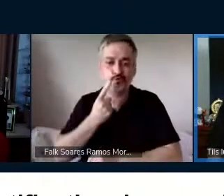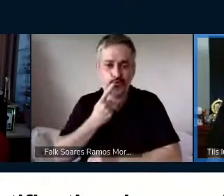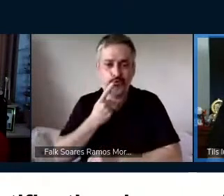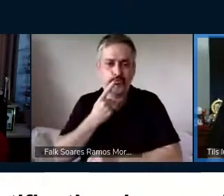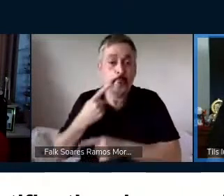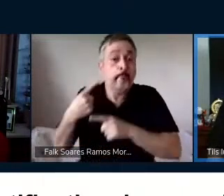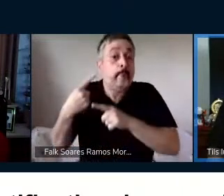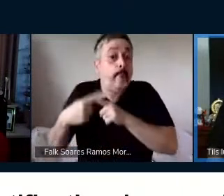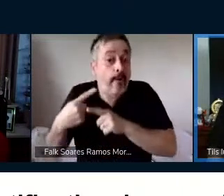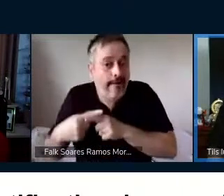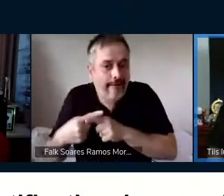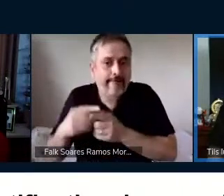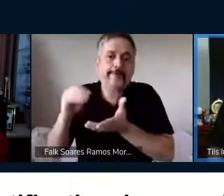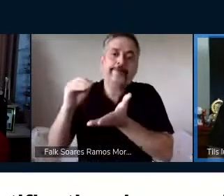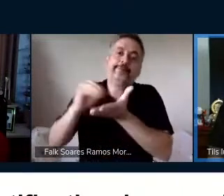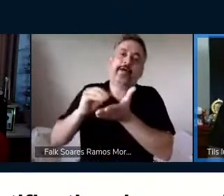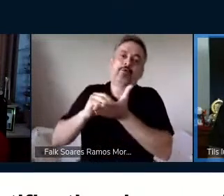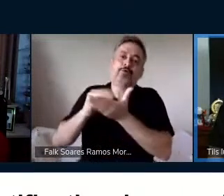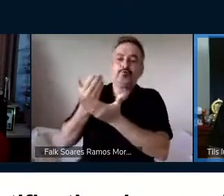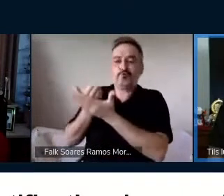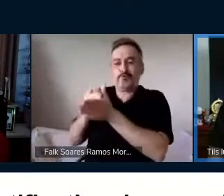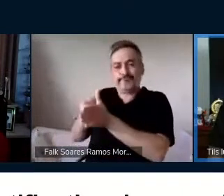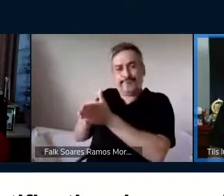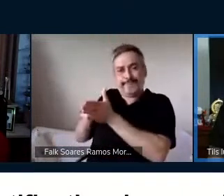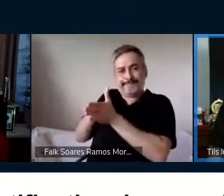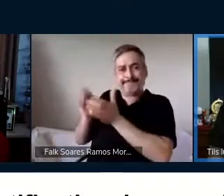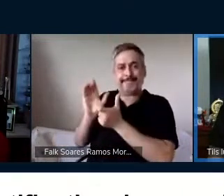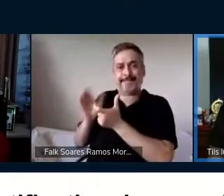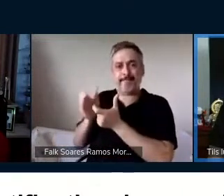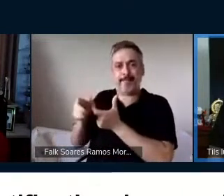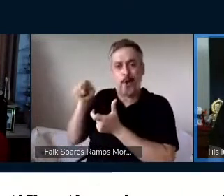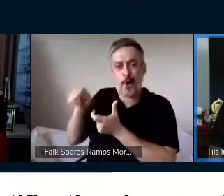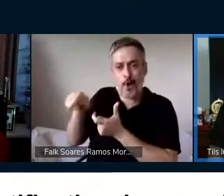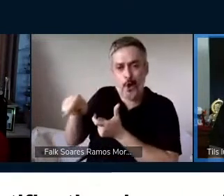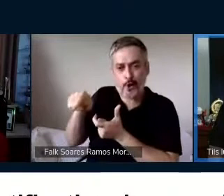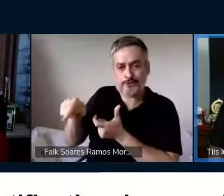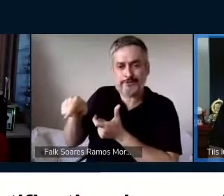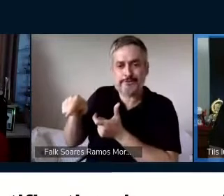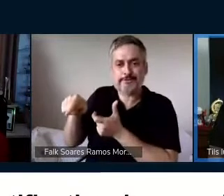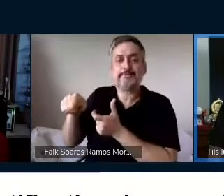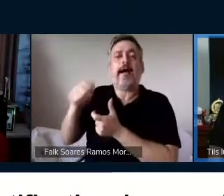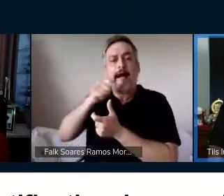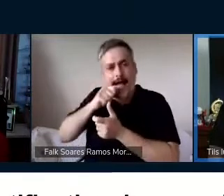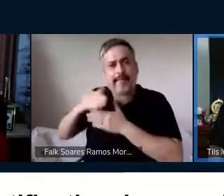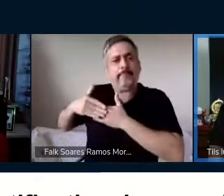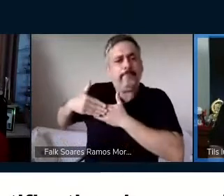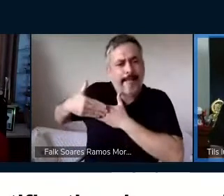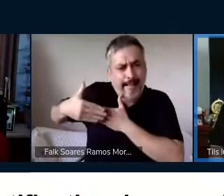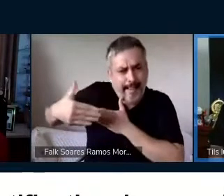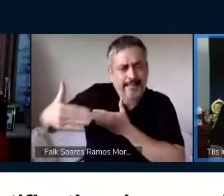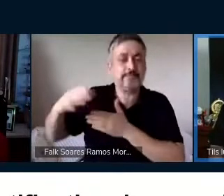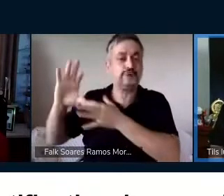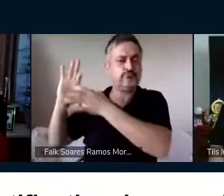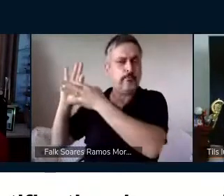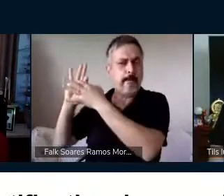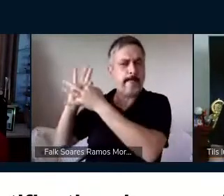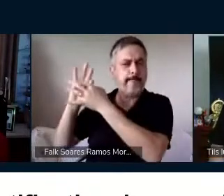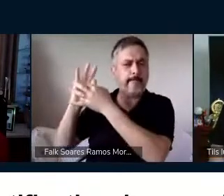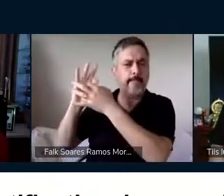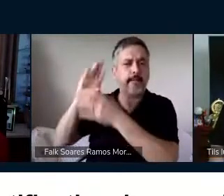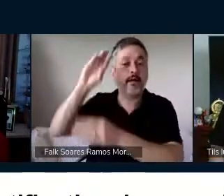faltam terminologias adequadas seguidas de contextualização em língua de sinais brasileira.